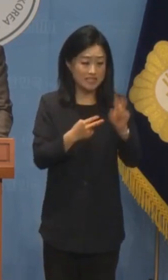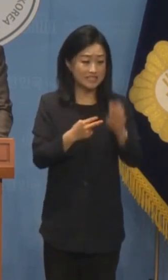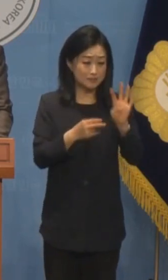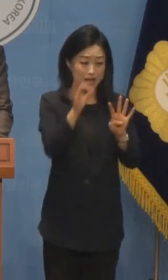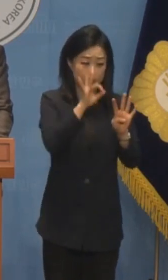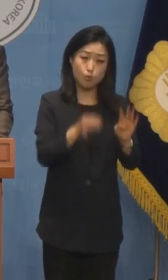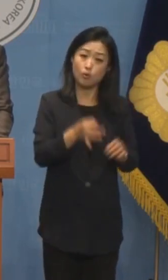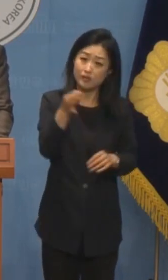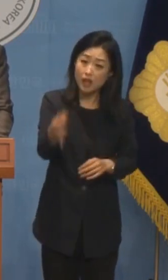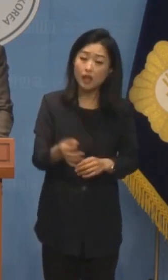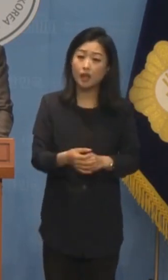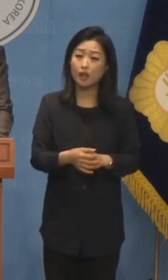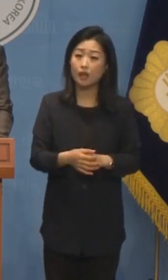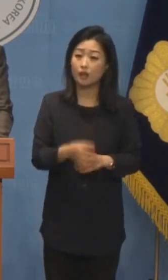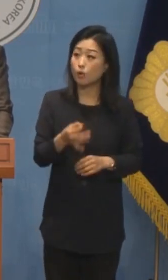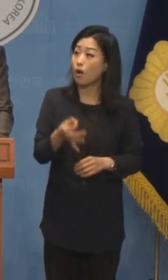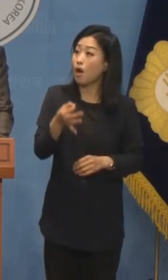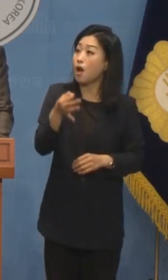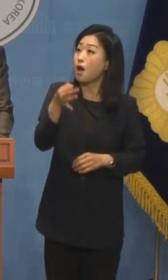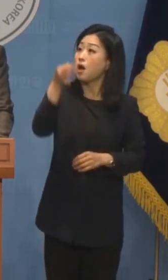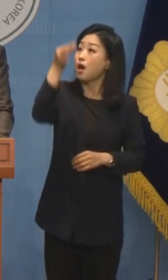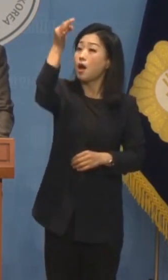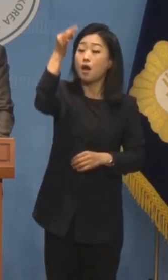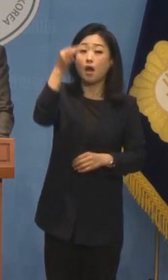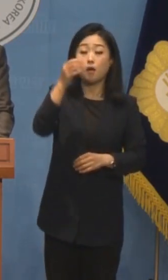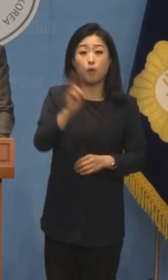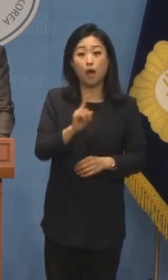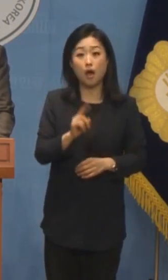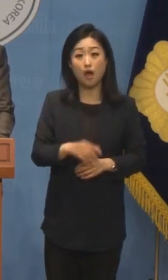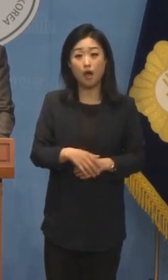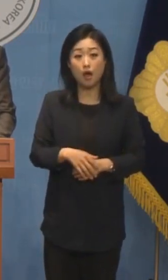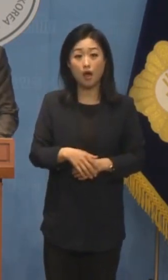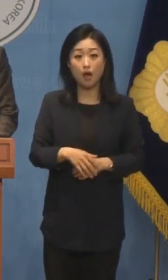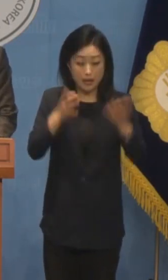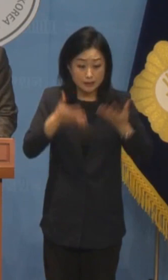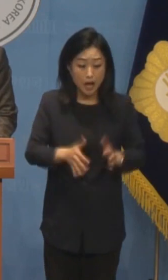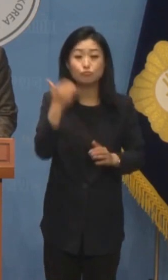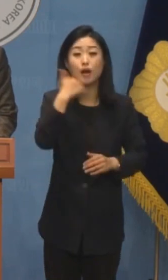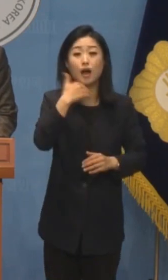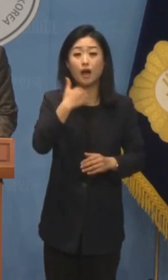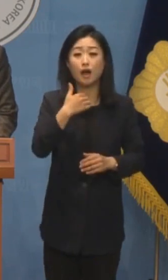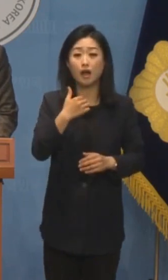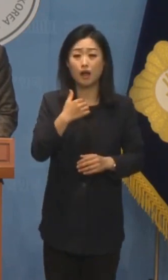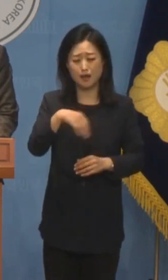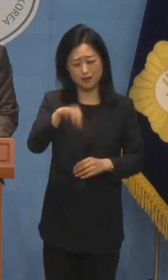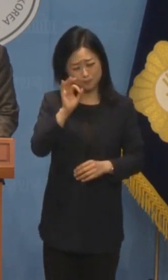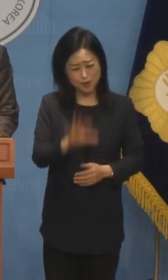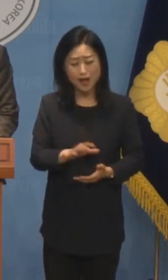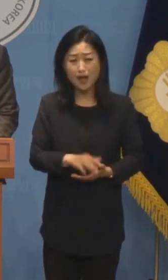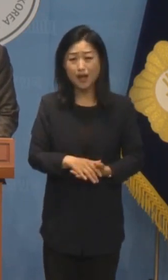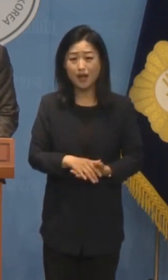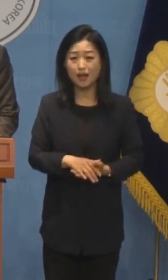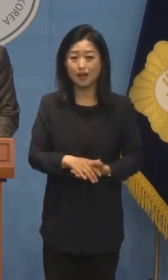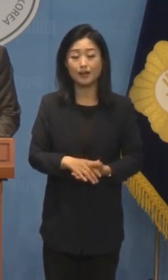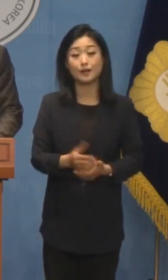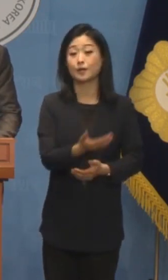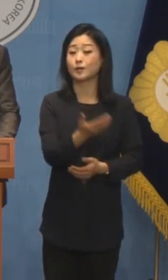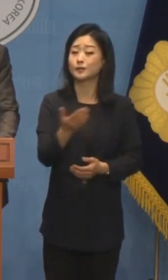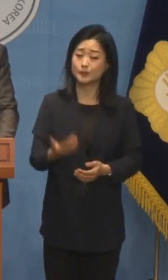24%씩 내면서 어디까지 올라가야 될지도 모르는데 도대체 누가 아이를 낳겠습니까? 인류